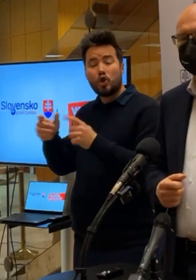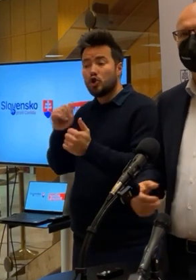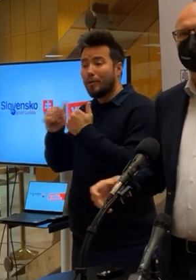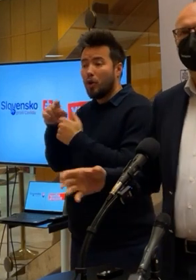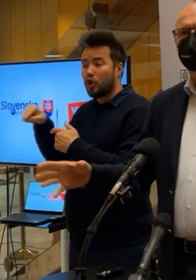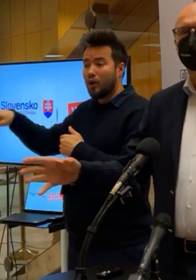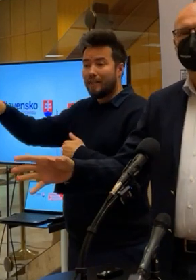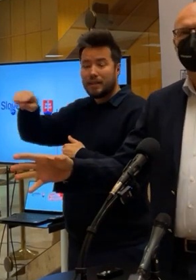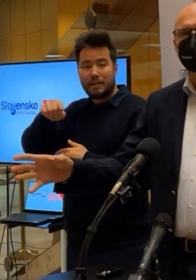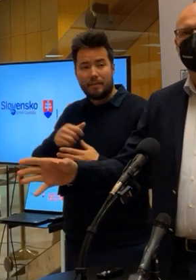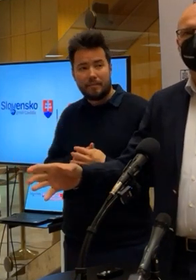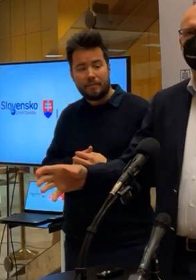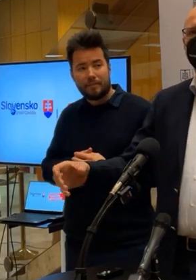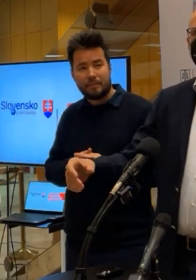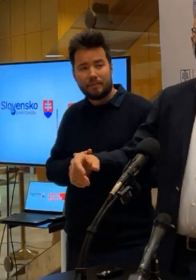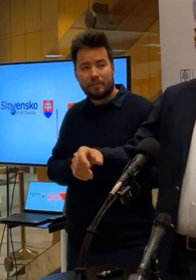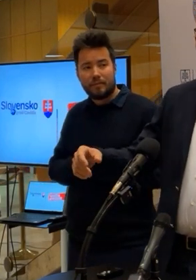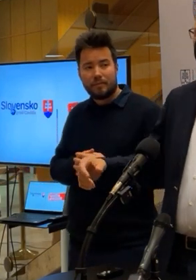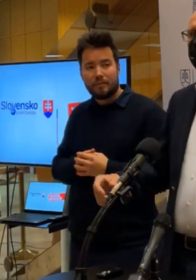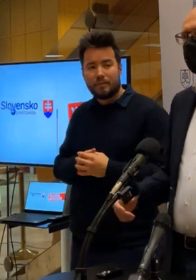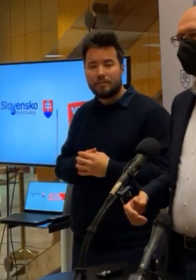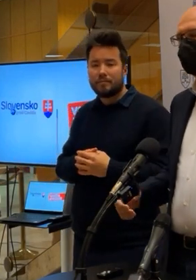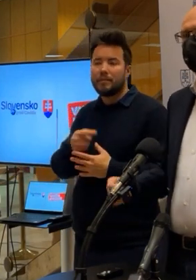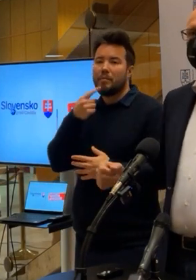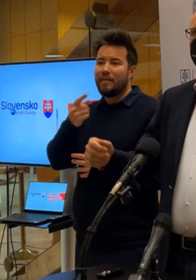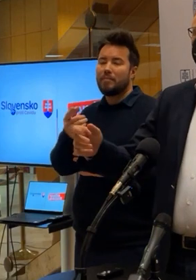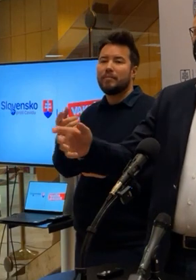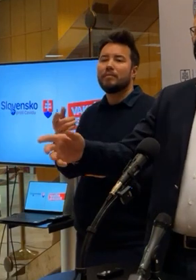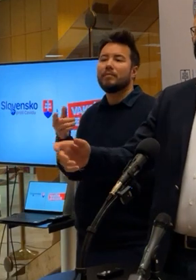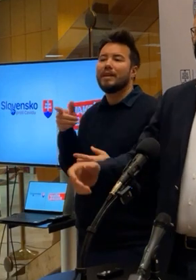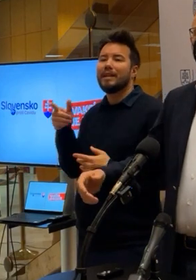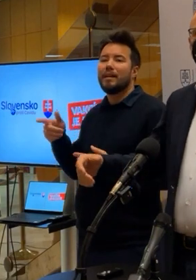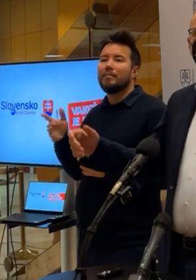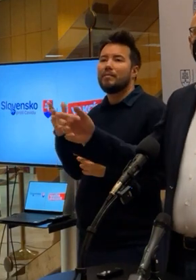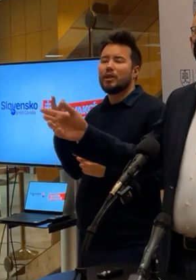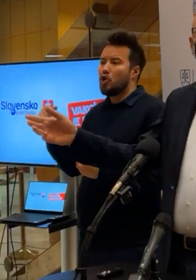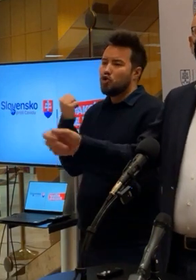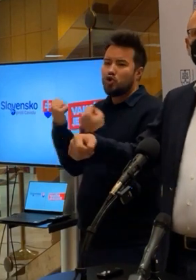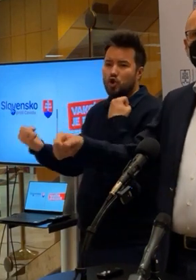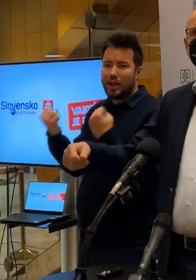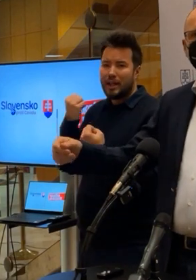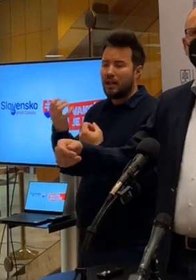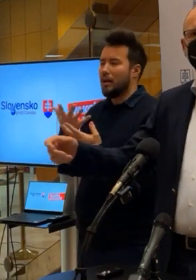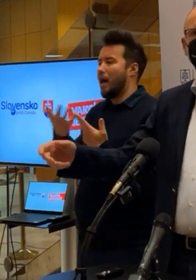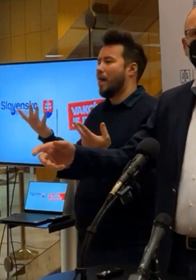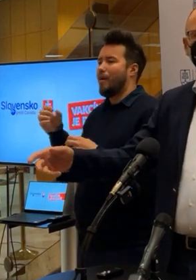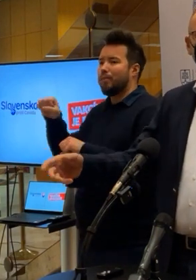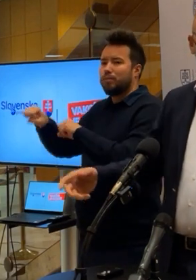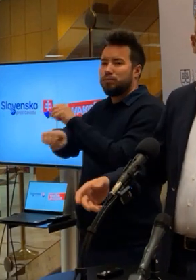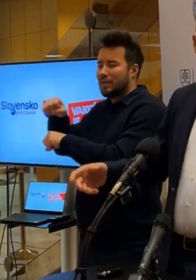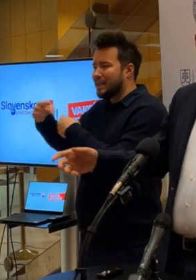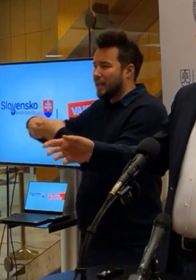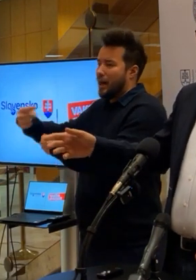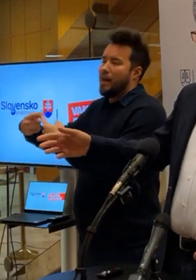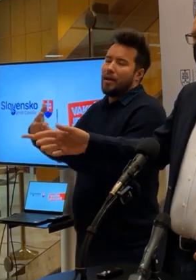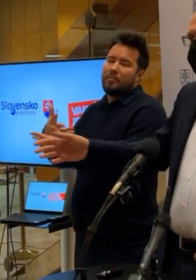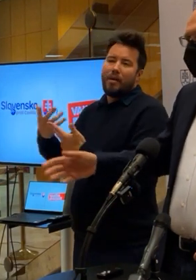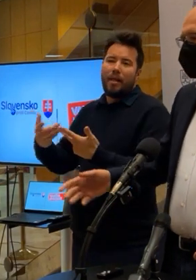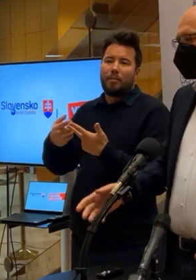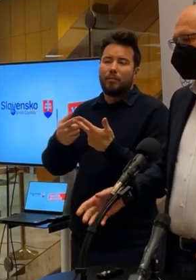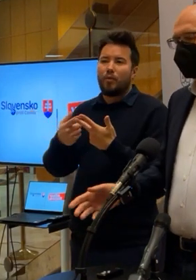No, všetko, čo je uzavreté, tak keď máte, že nie sú tam činky, ale je tam ten spinning na tých bicykloch, alebo je